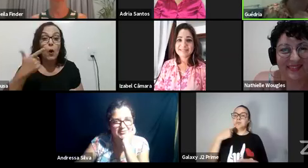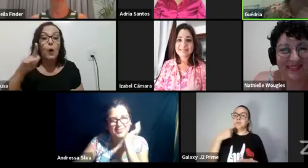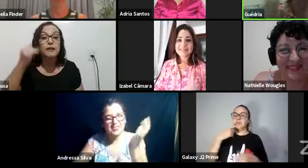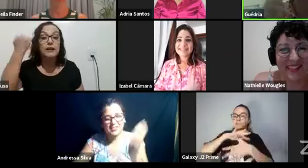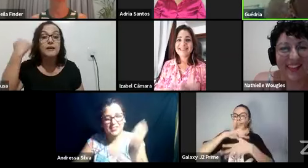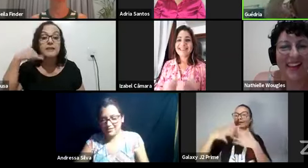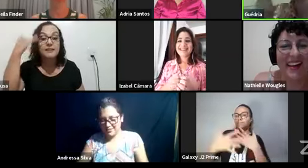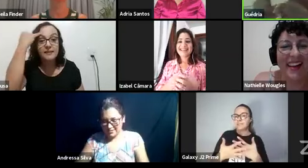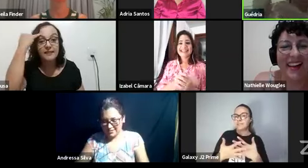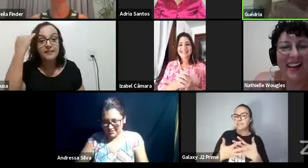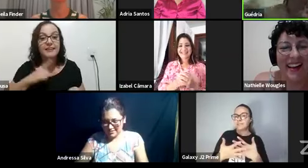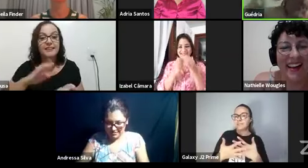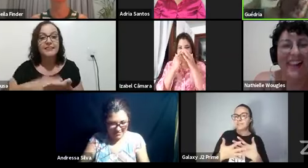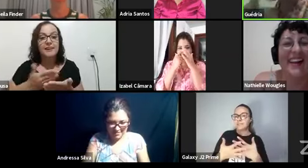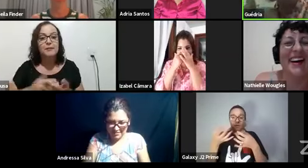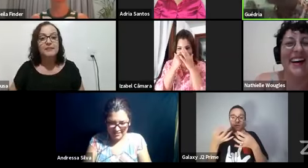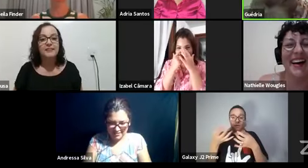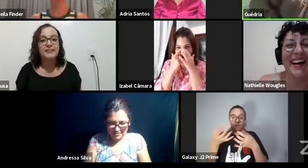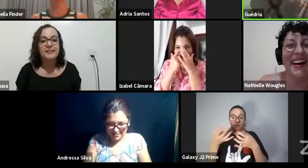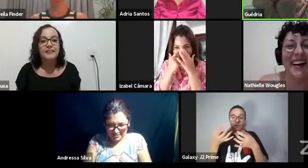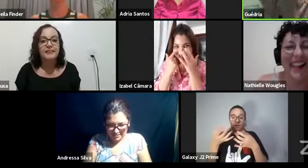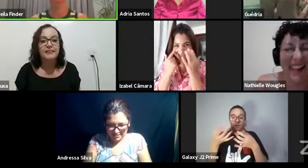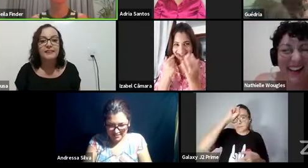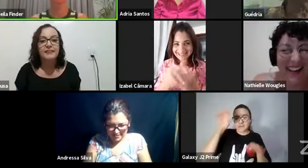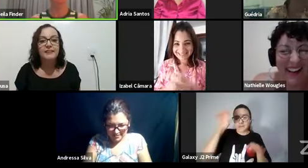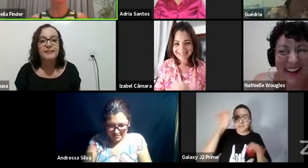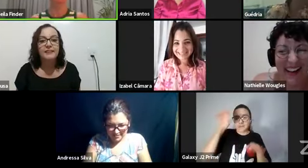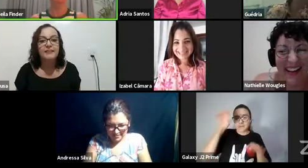porque daí eu posso falar bastante e rapidamente.